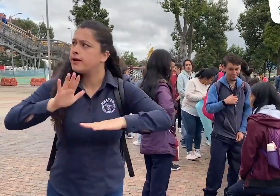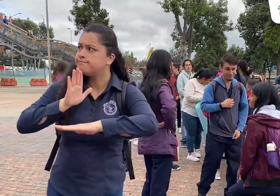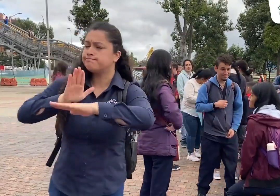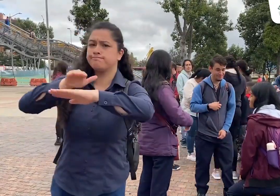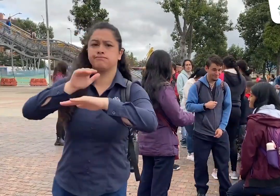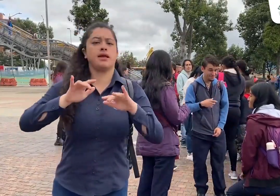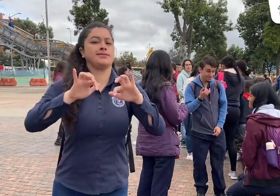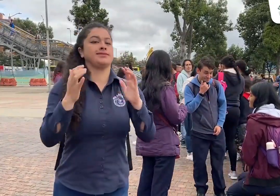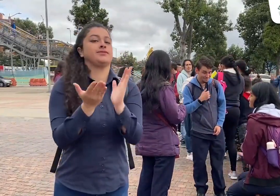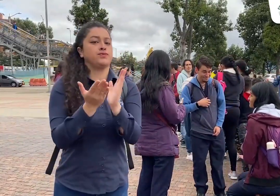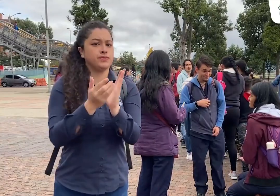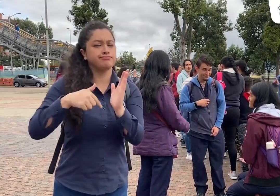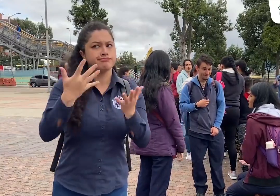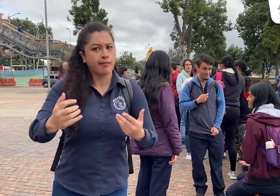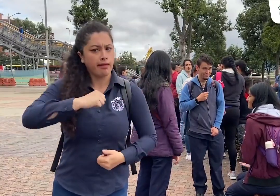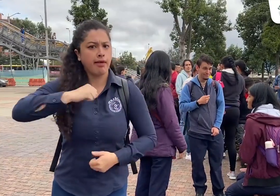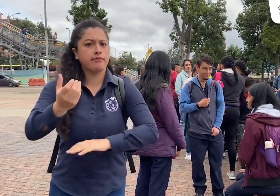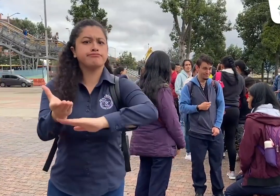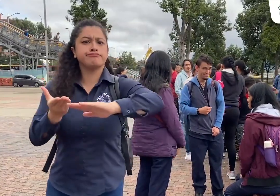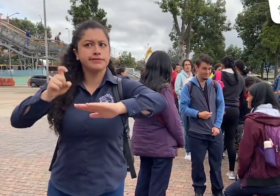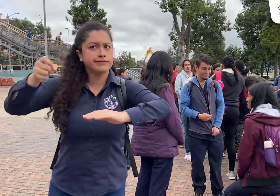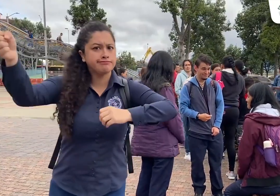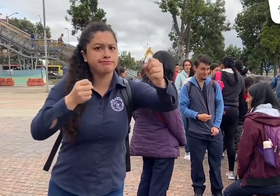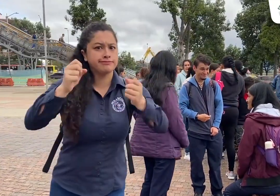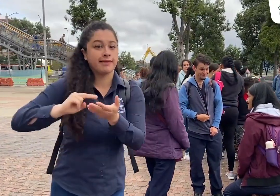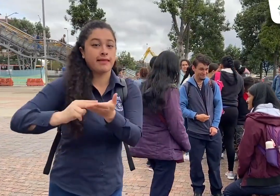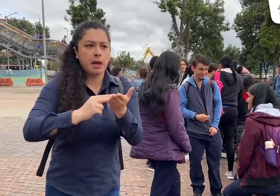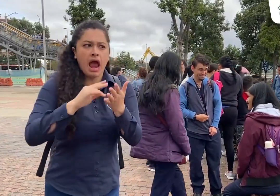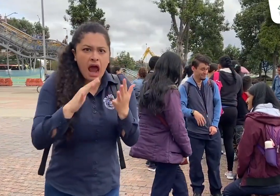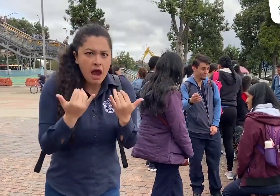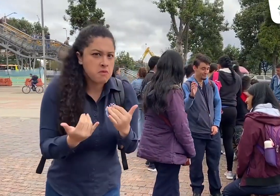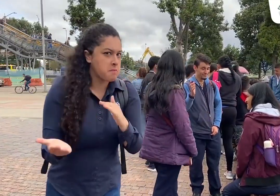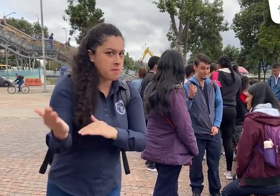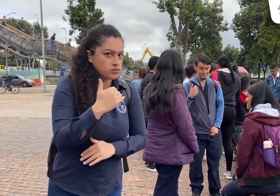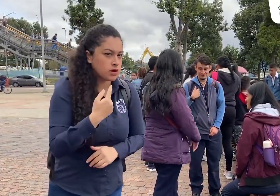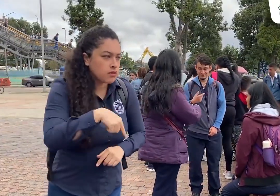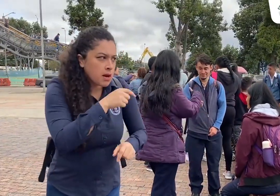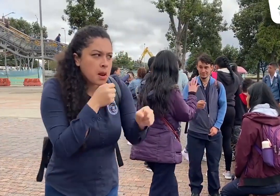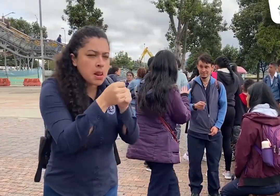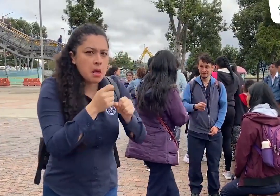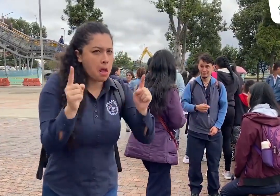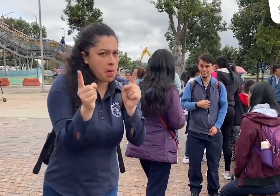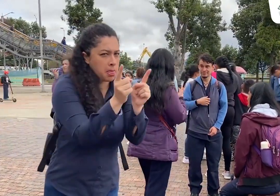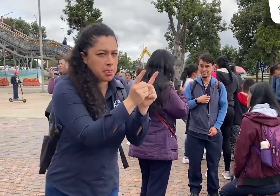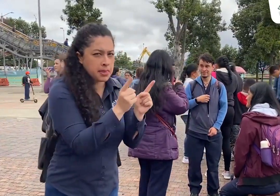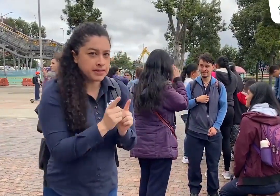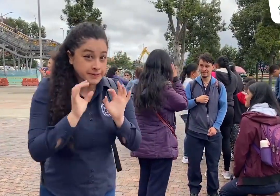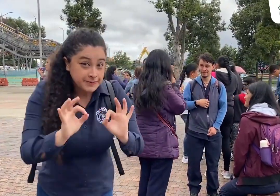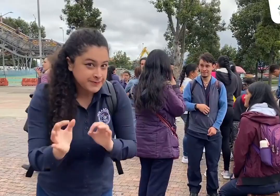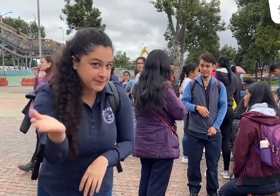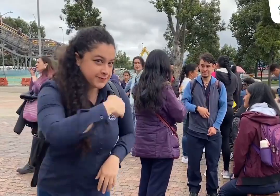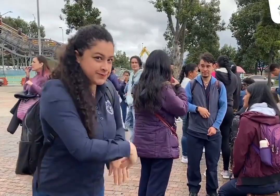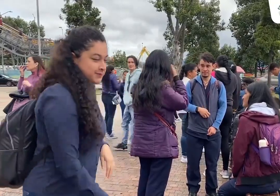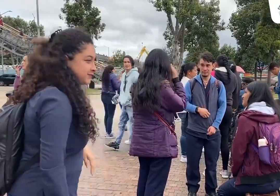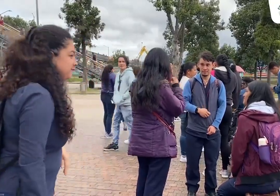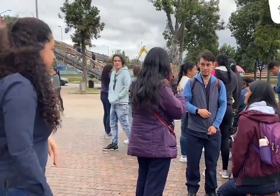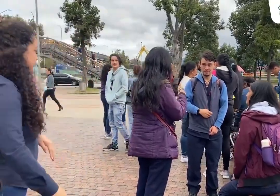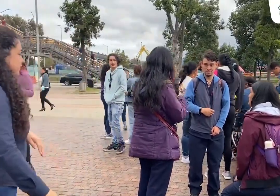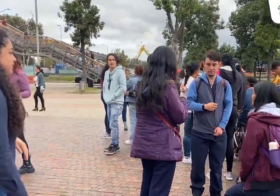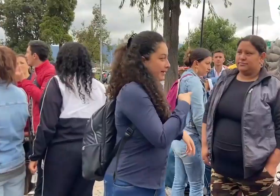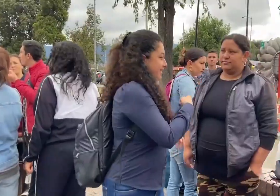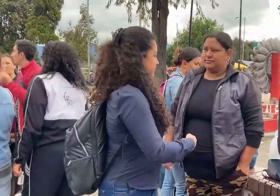han venido a hacer un llamado a la Secretaría de Educación exigiendo contar con estos profesionales en sus instituciones. Ahora vamos a realizar unas